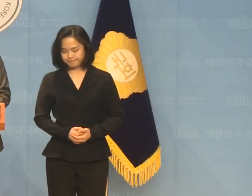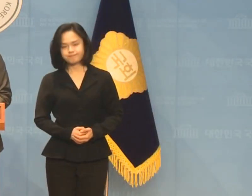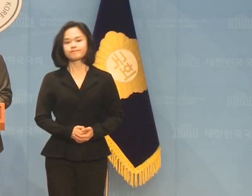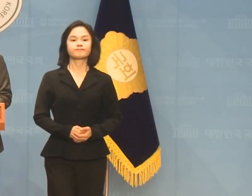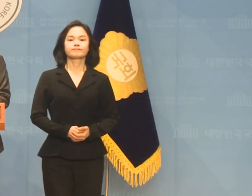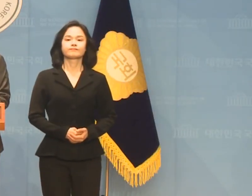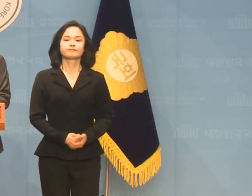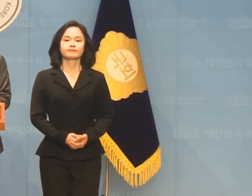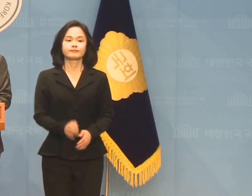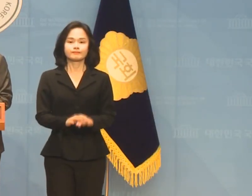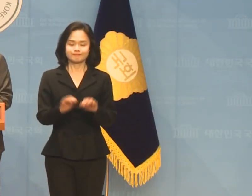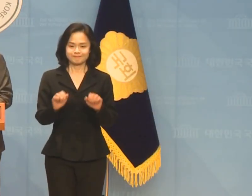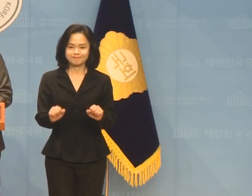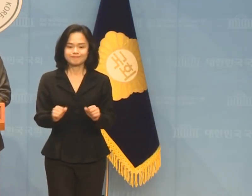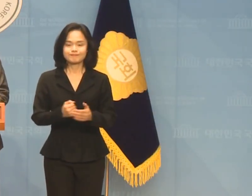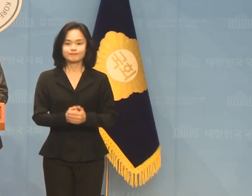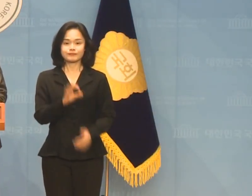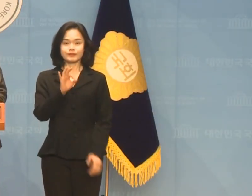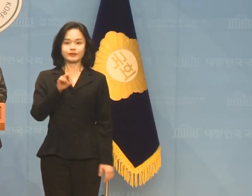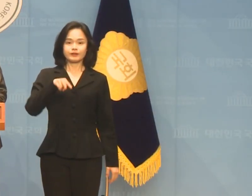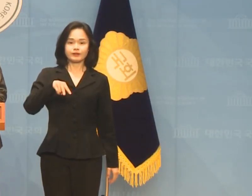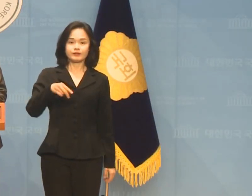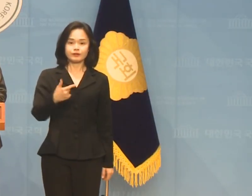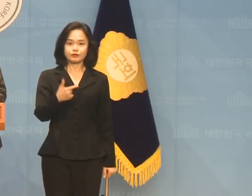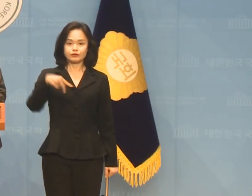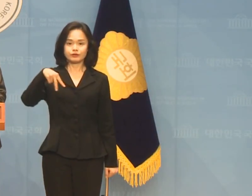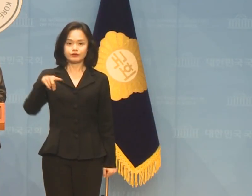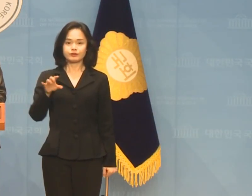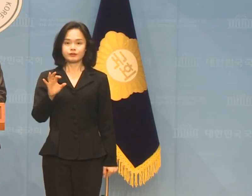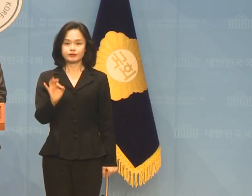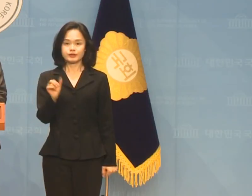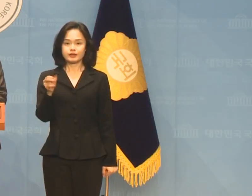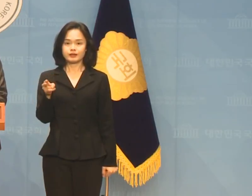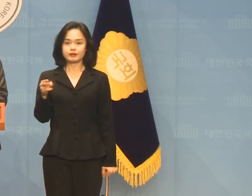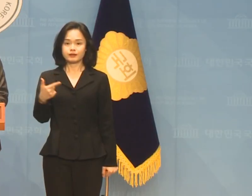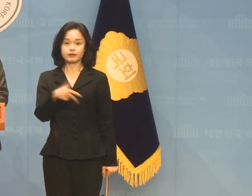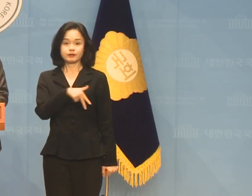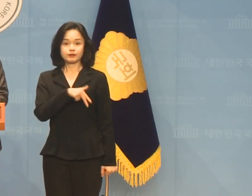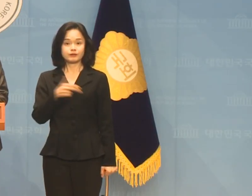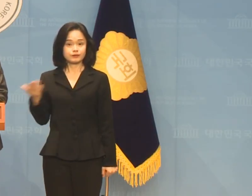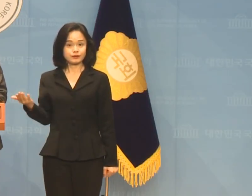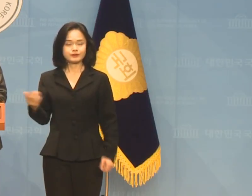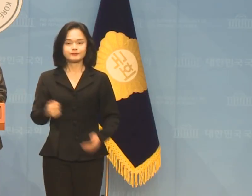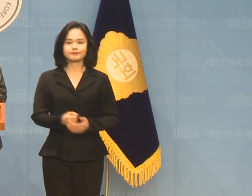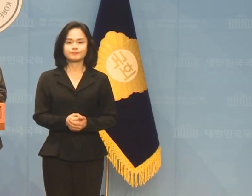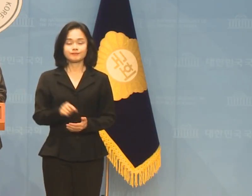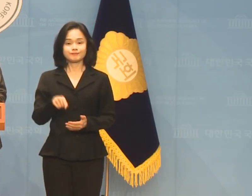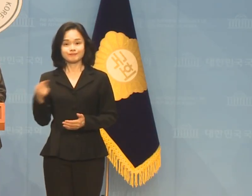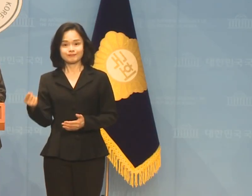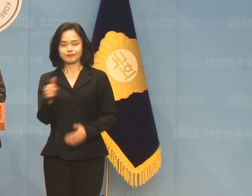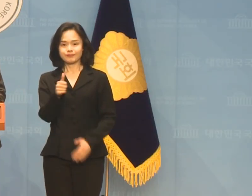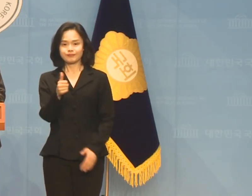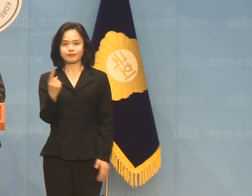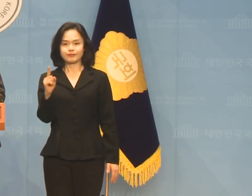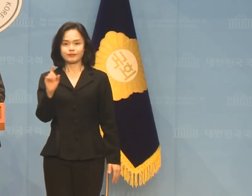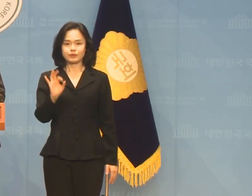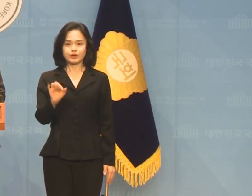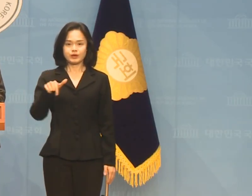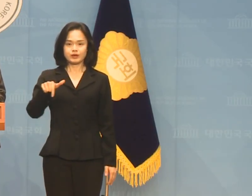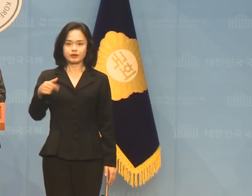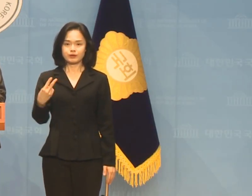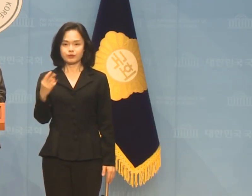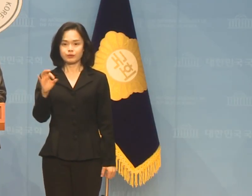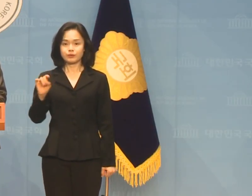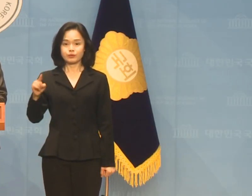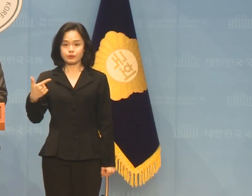미래통합당의 윤상현입니다. 우리 존경하는 황교안 전 대표님께서 여러